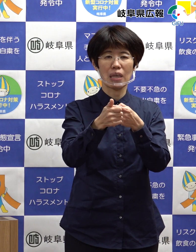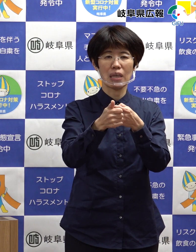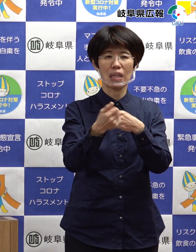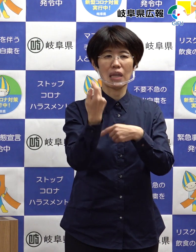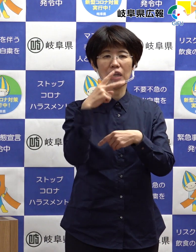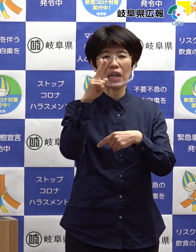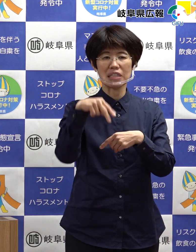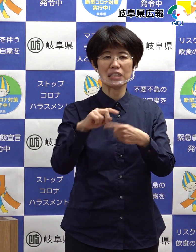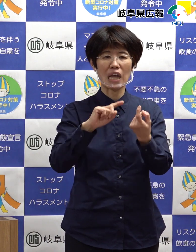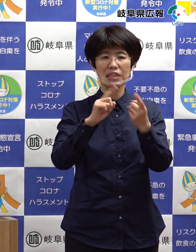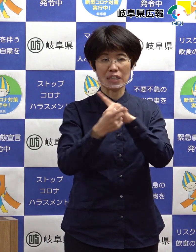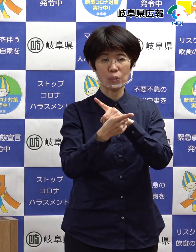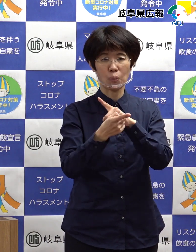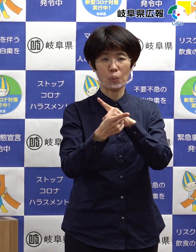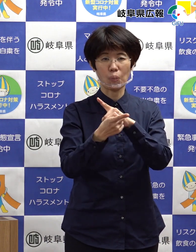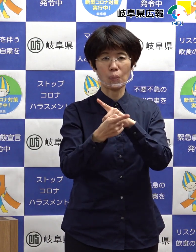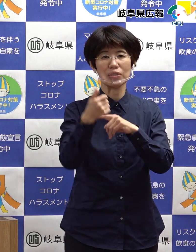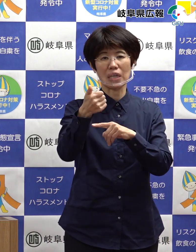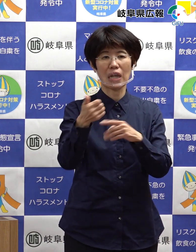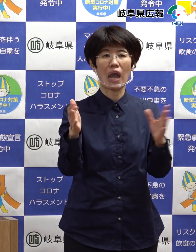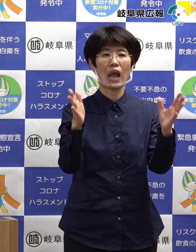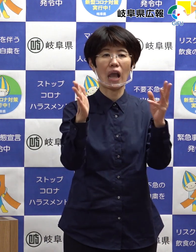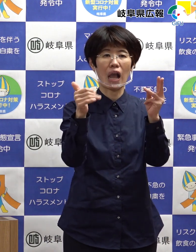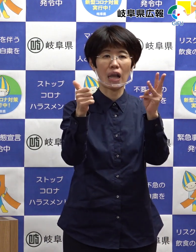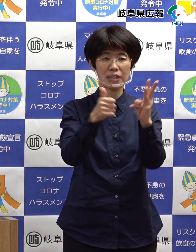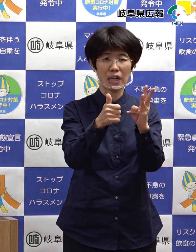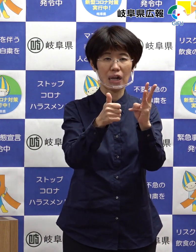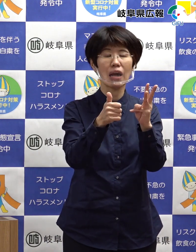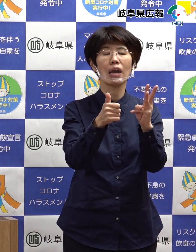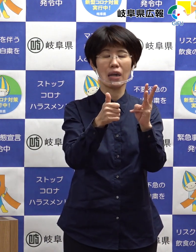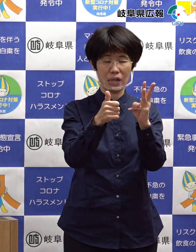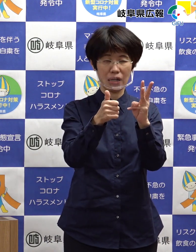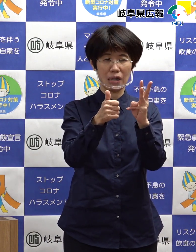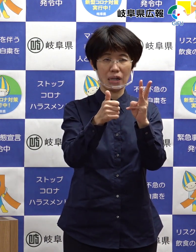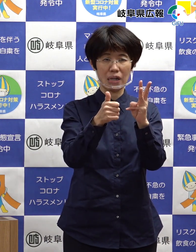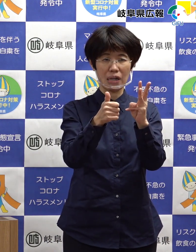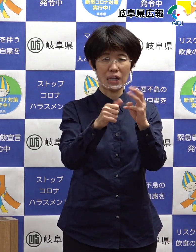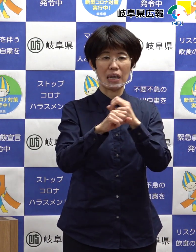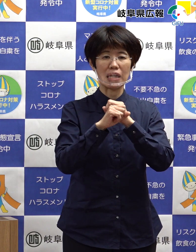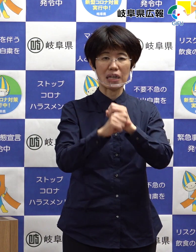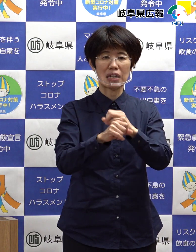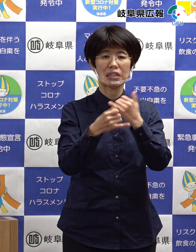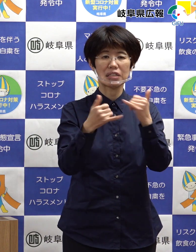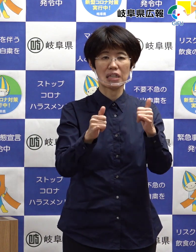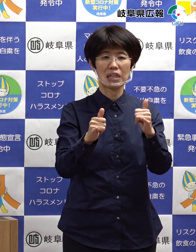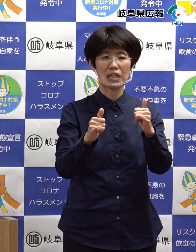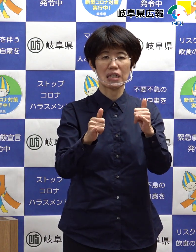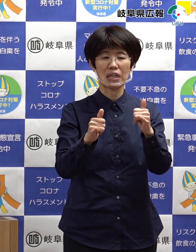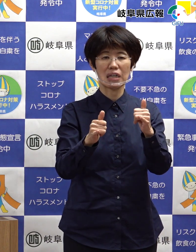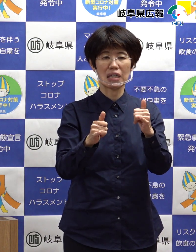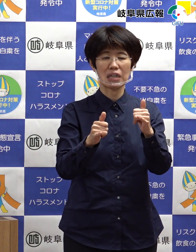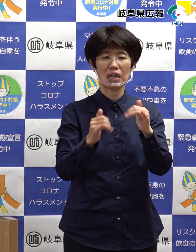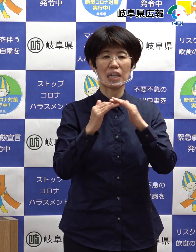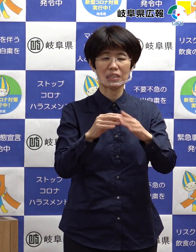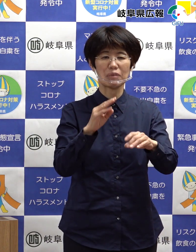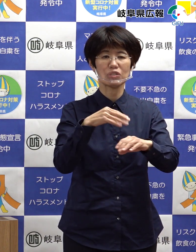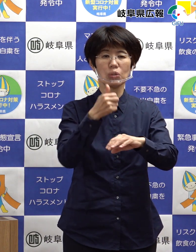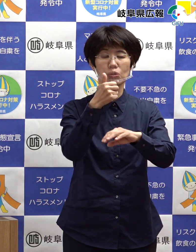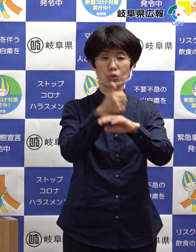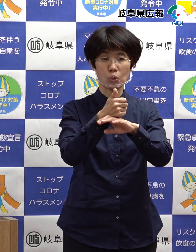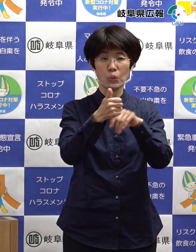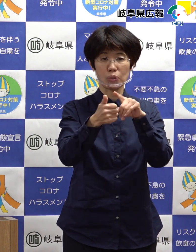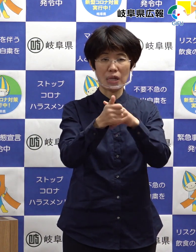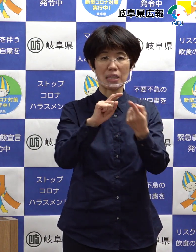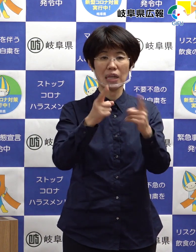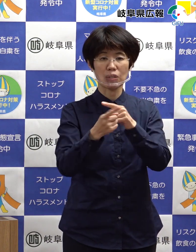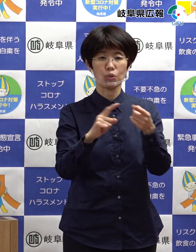管理者代行 だな。管理者代行。一応管理者が今笠松町の笠松町長になってますね。で管理者代行ということ